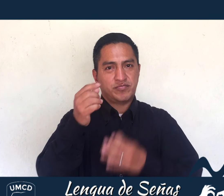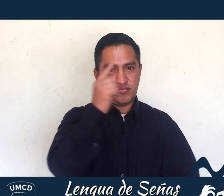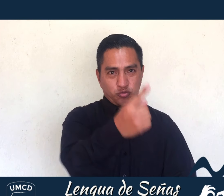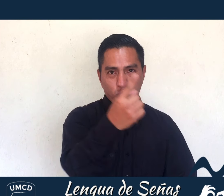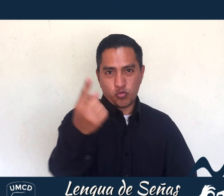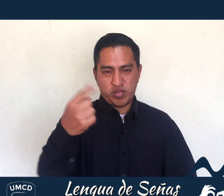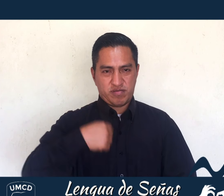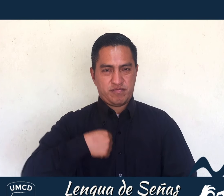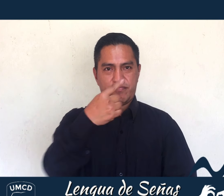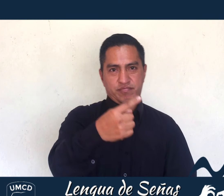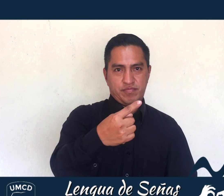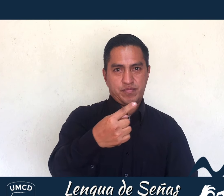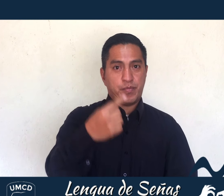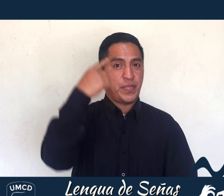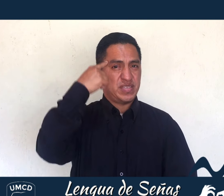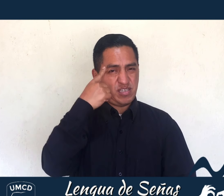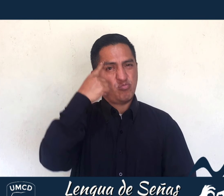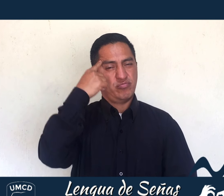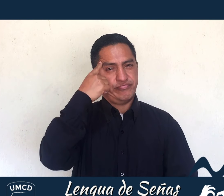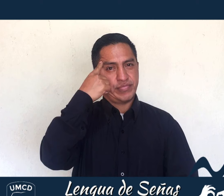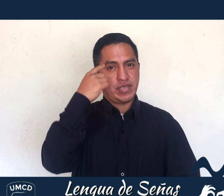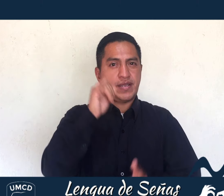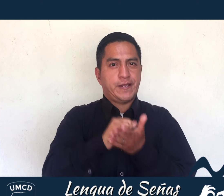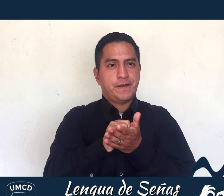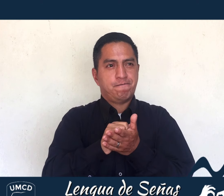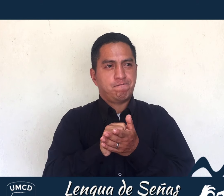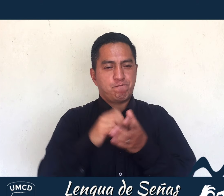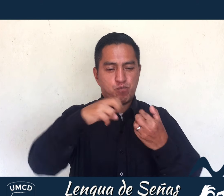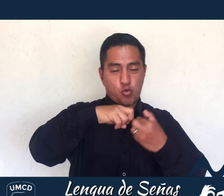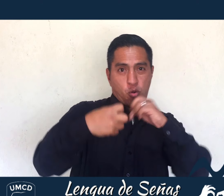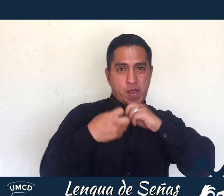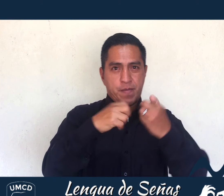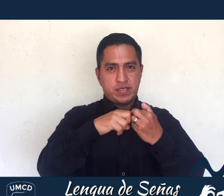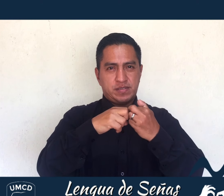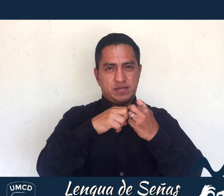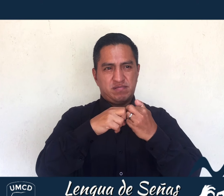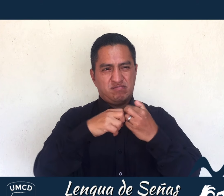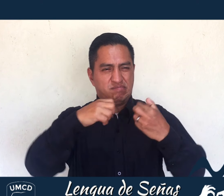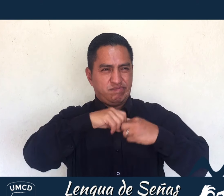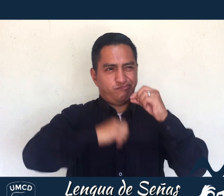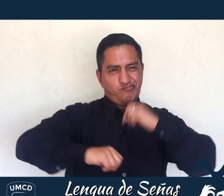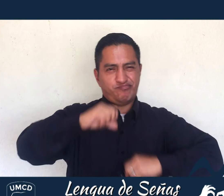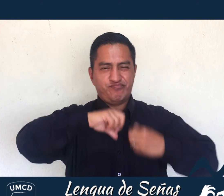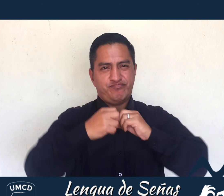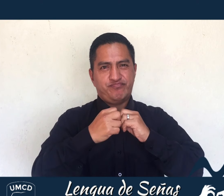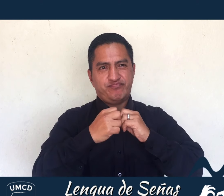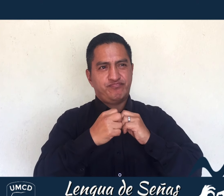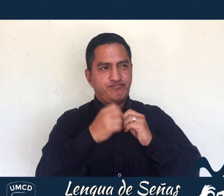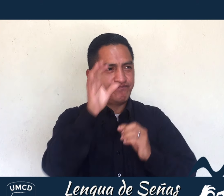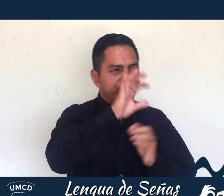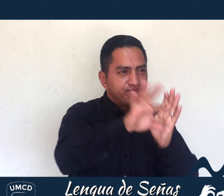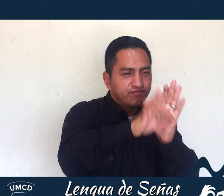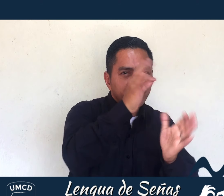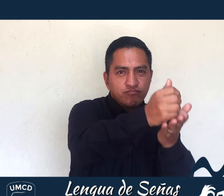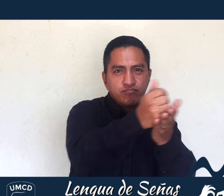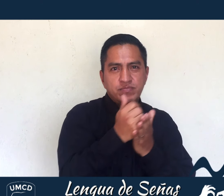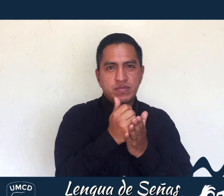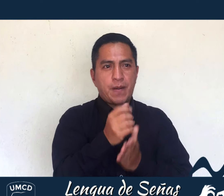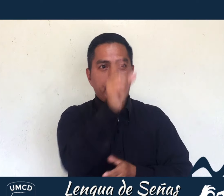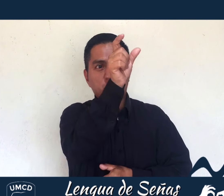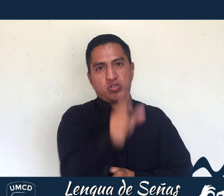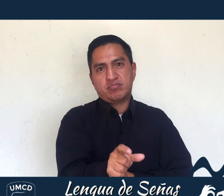¿Cuántos de nosotros hemos pensado alguna vez que es posible hallar solución a nuestros problemas personales acudiendo